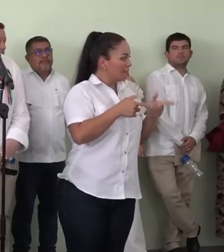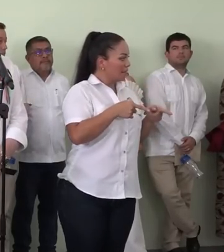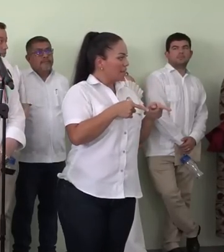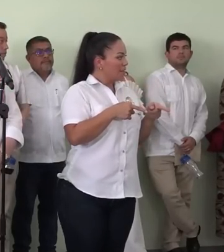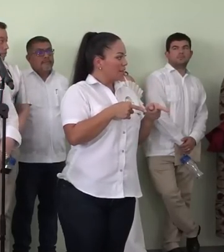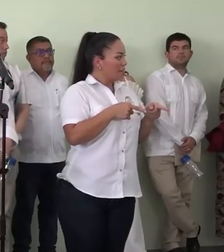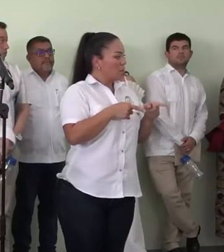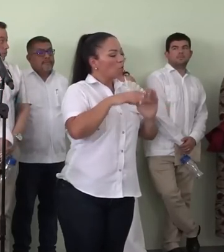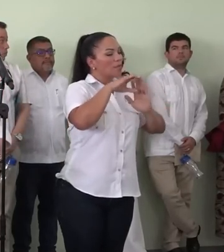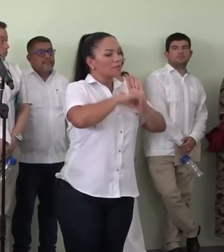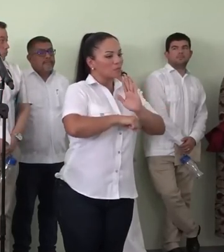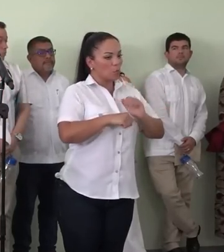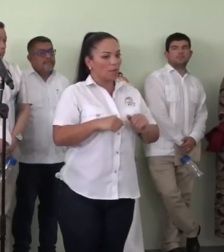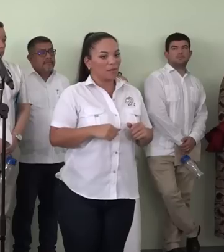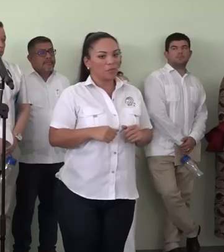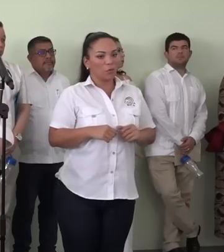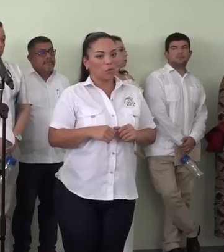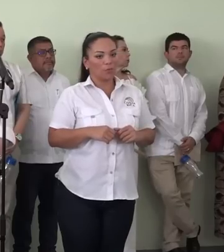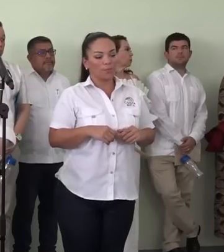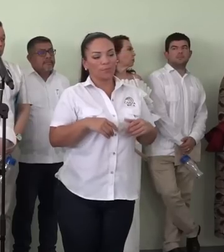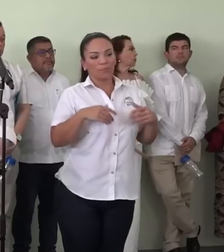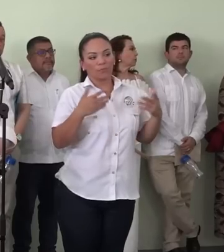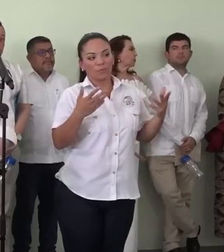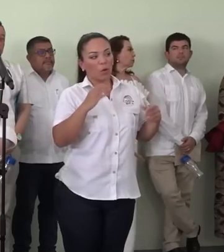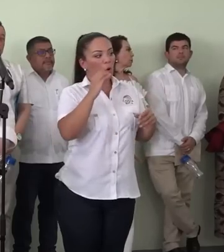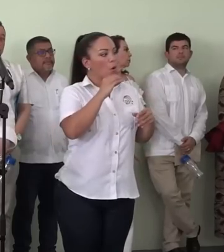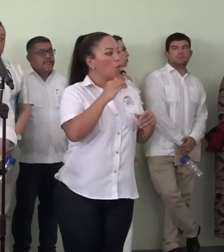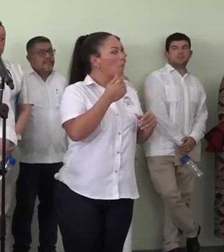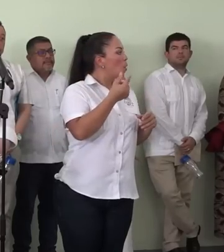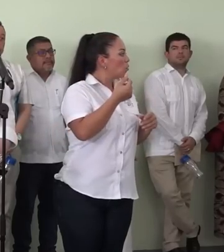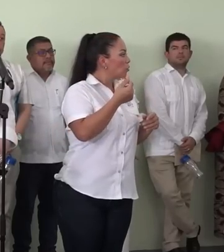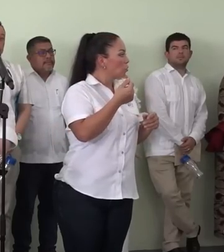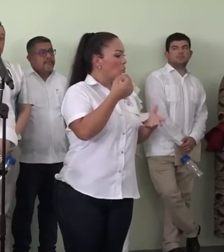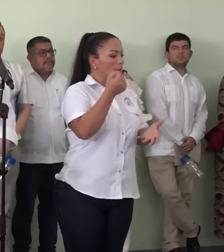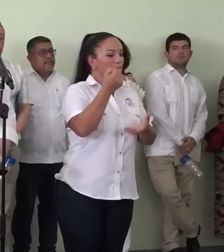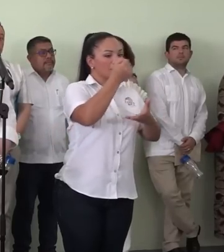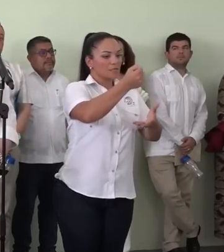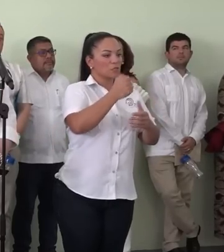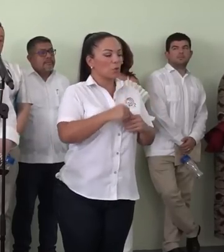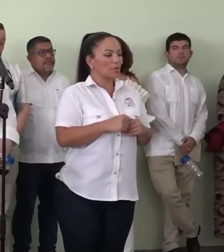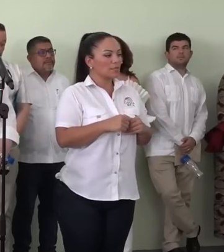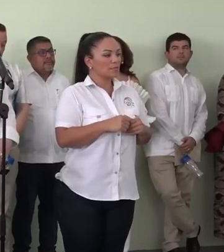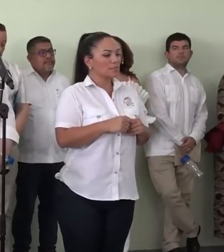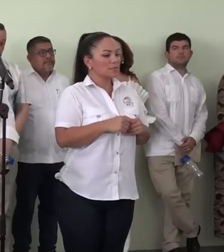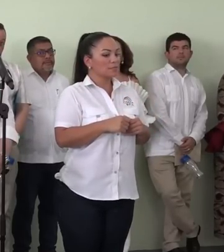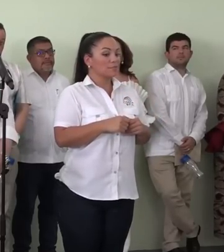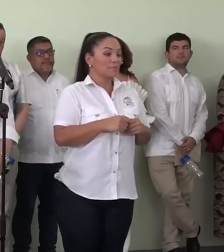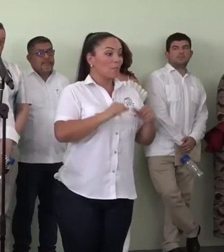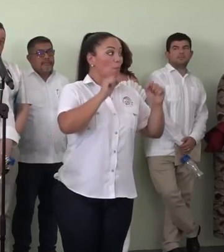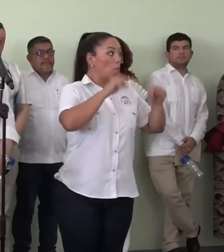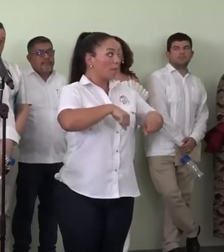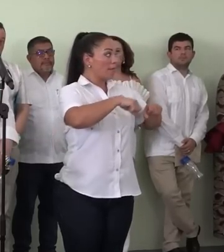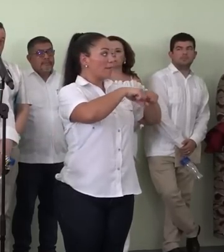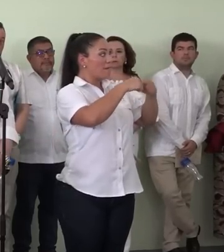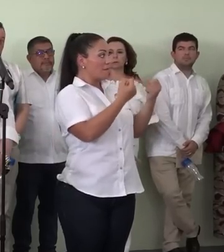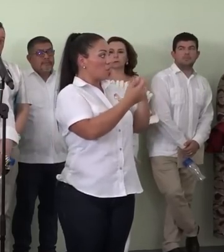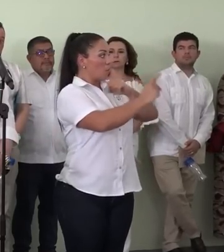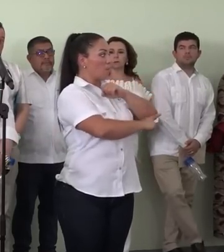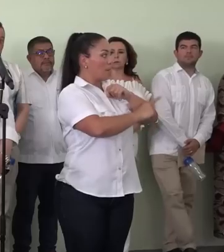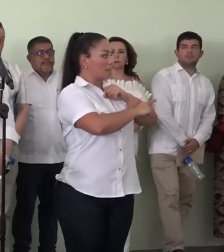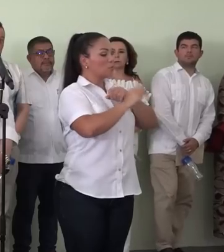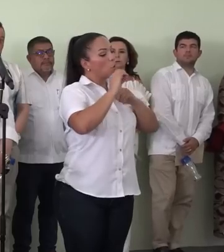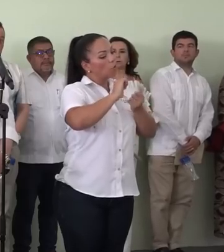de descuento o en el monto de las inversiones puede quebrar un país o